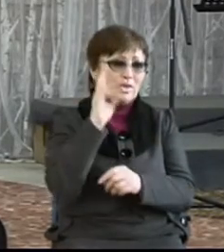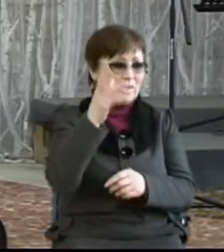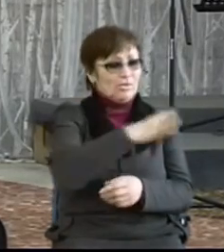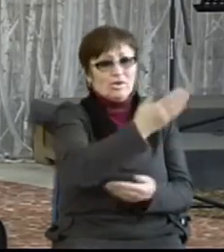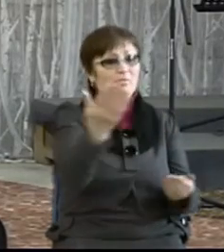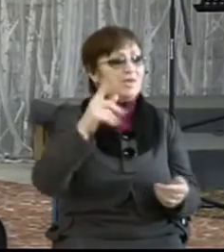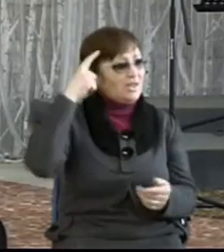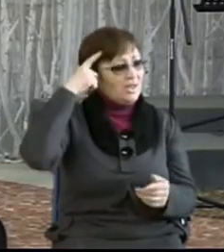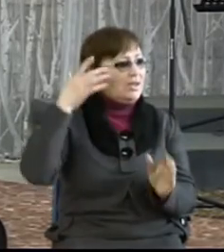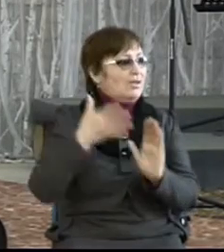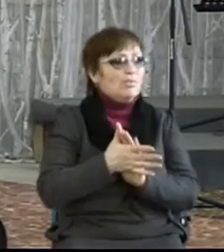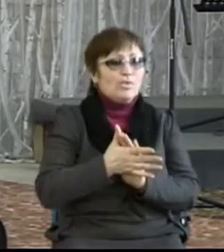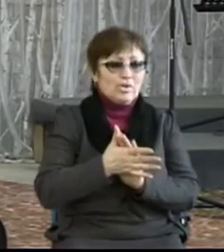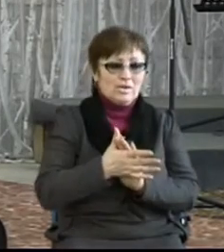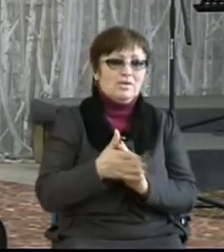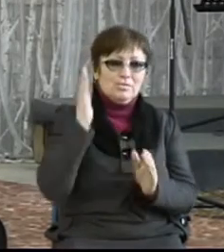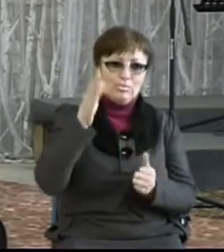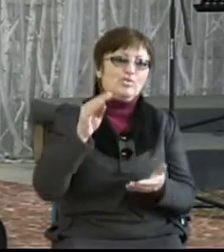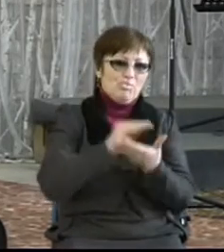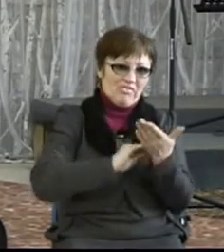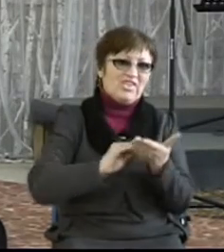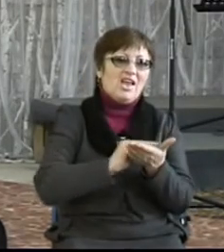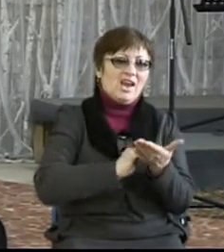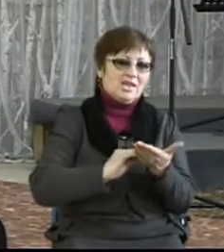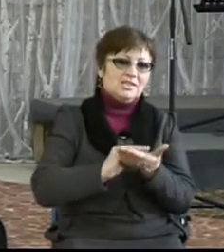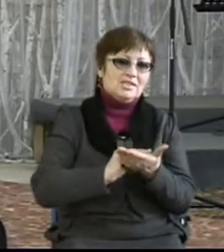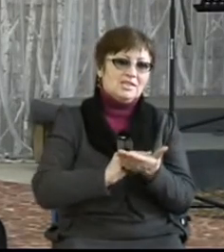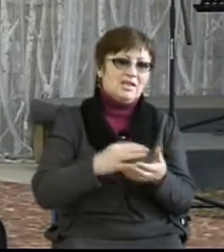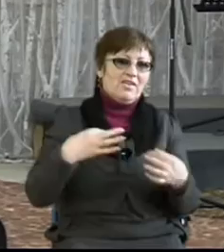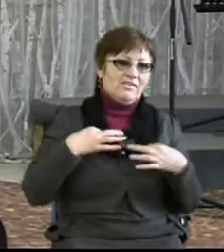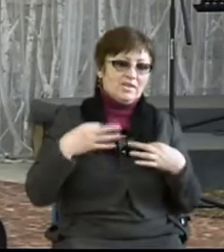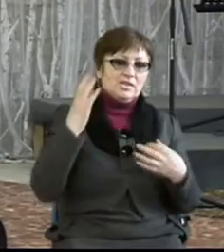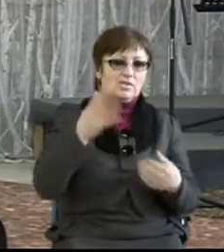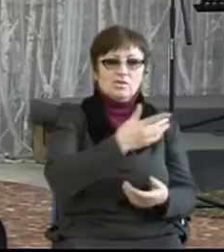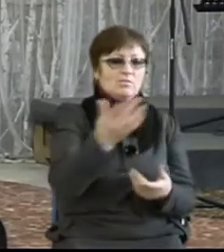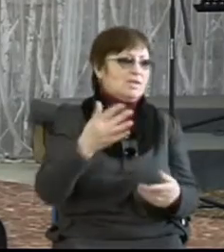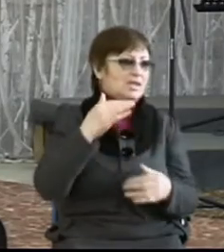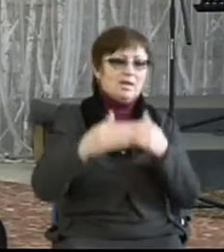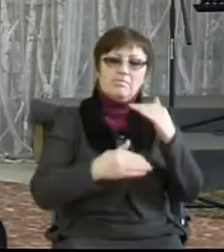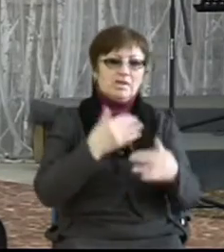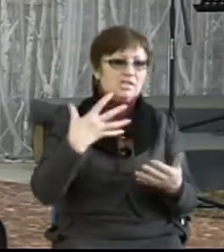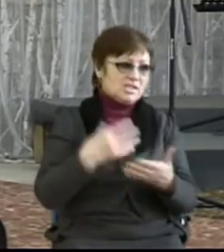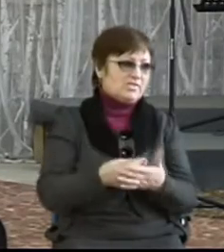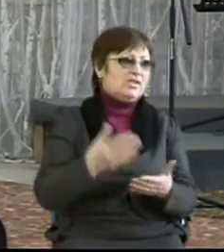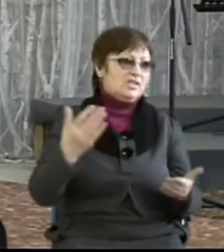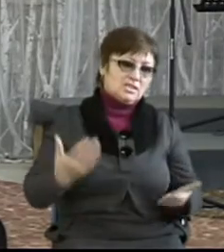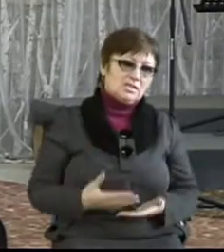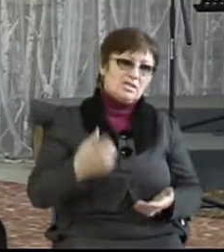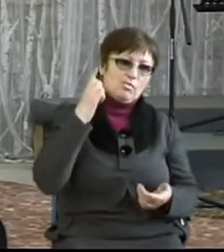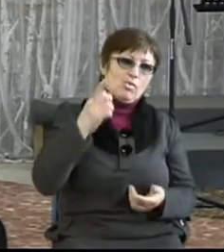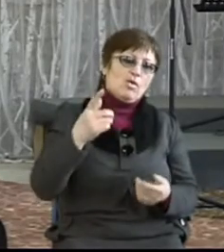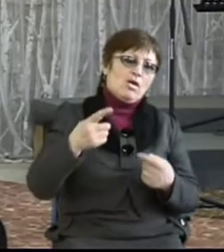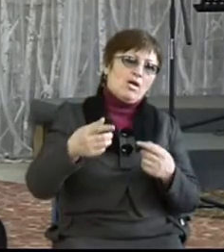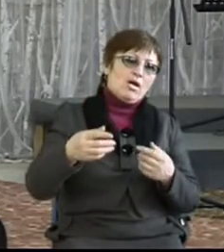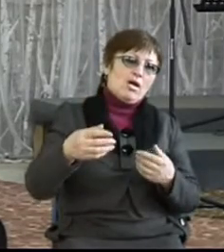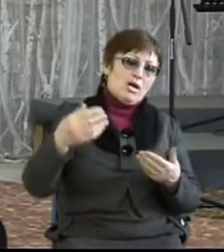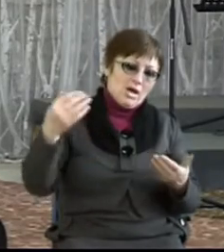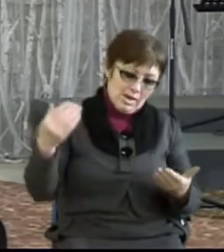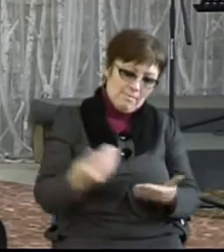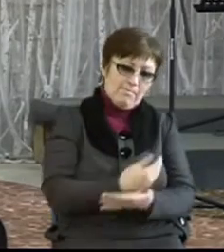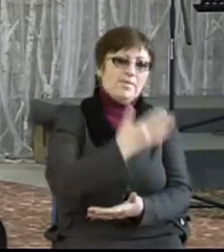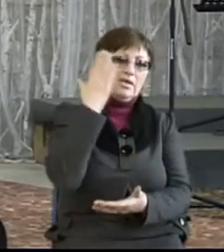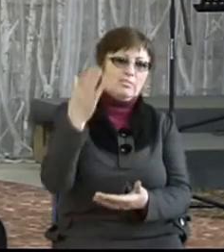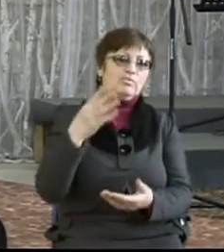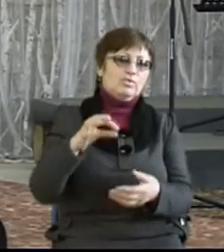не прошли, они будут повторяться. Те вещи, которые мы не прошли в своей жизни, Бог порой опять будет